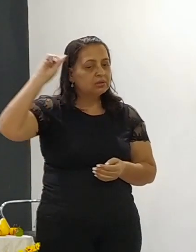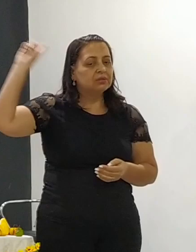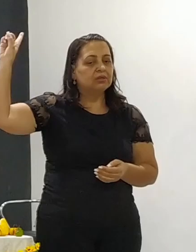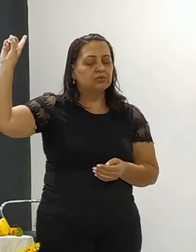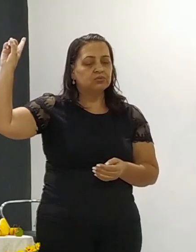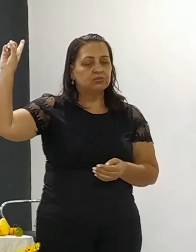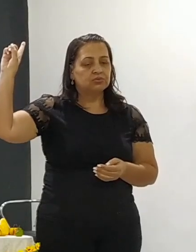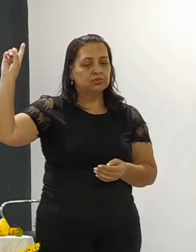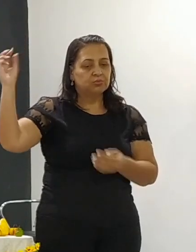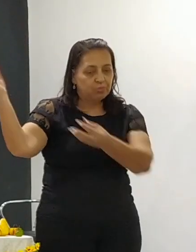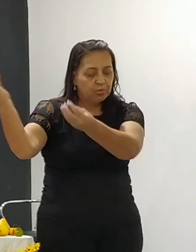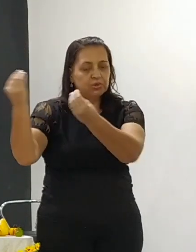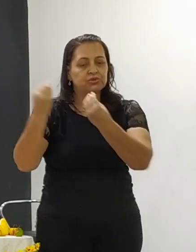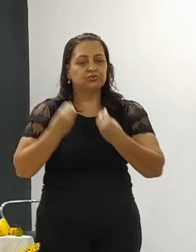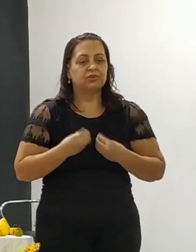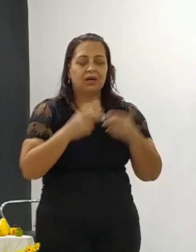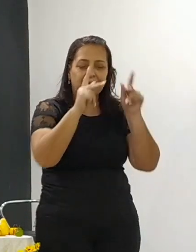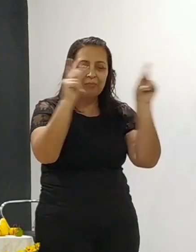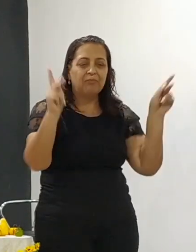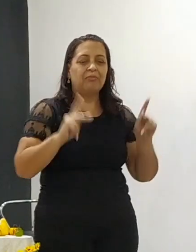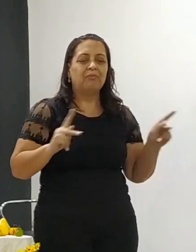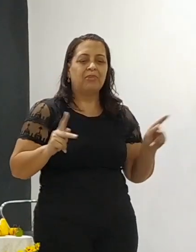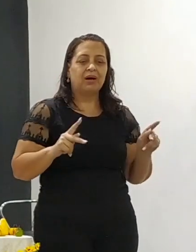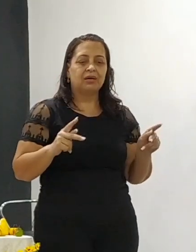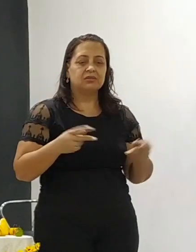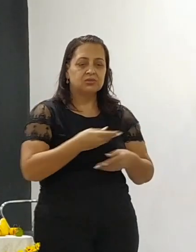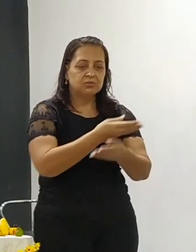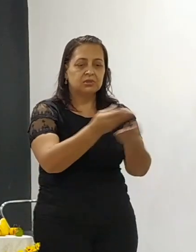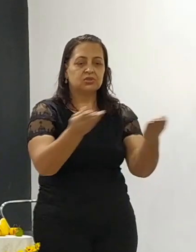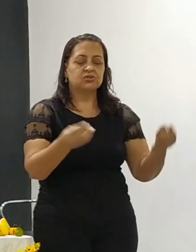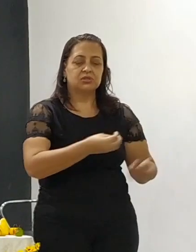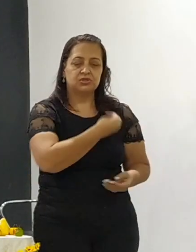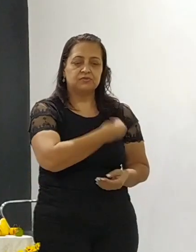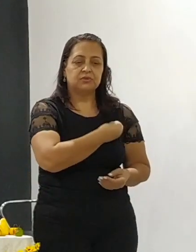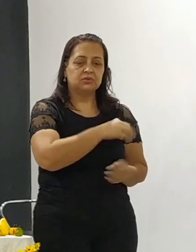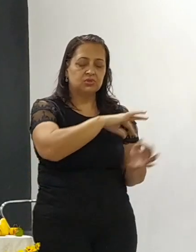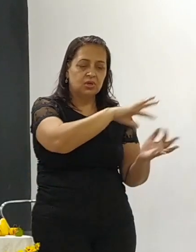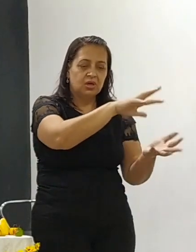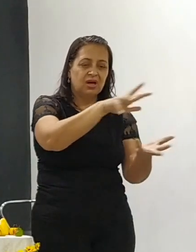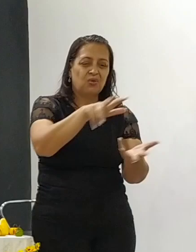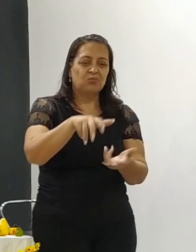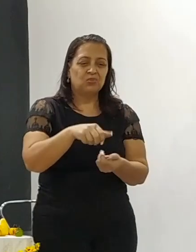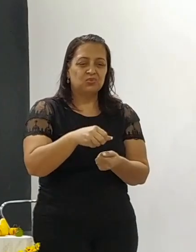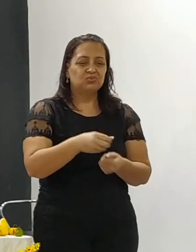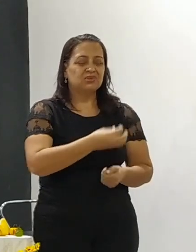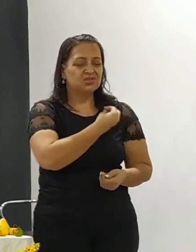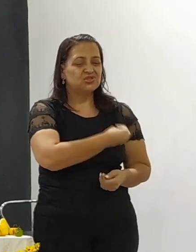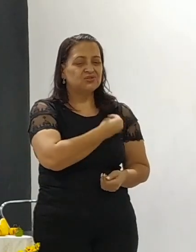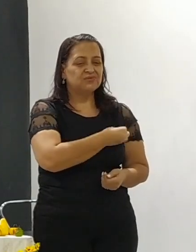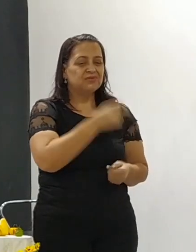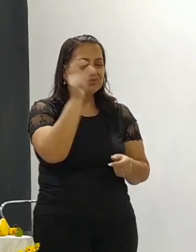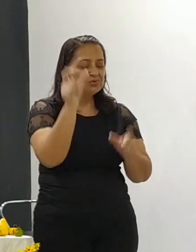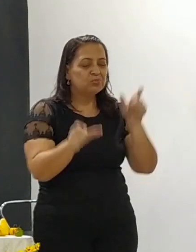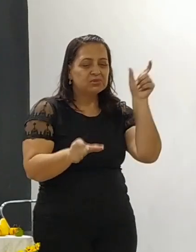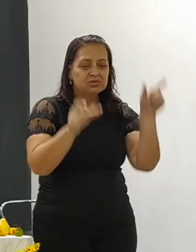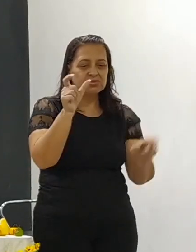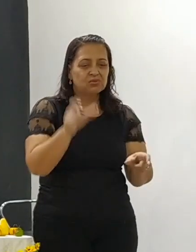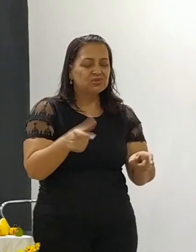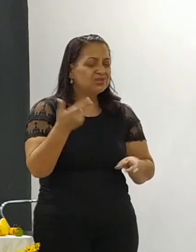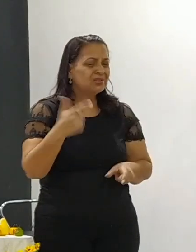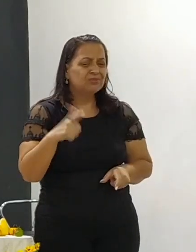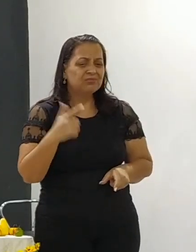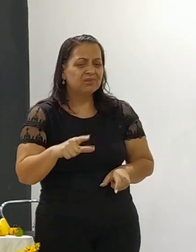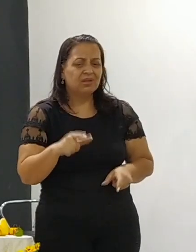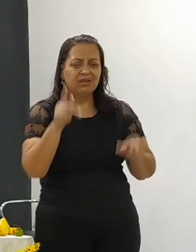dar, paz sobre a nossa vida. Há um mundo hoje que a gente vive de pessoas sem paz.